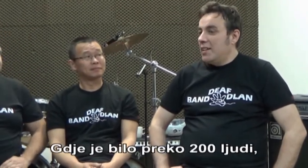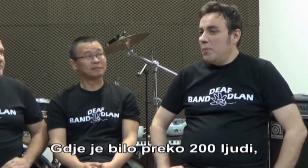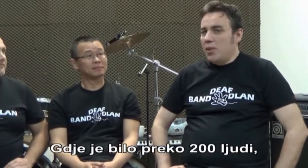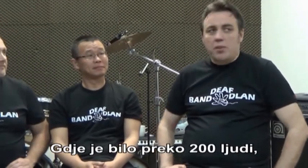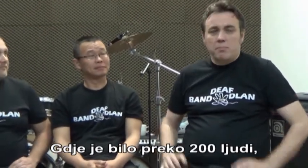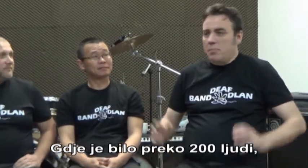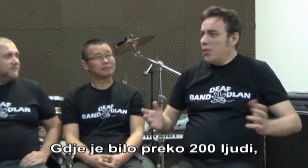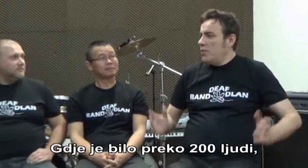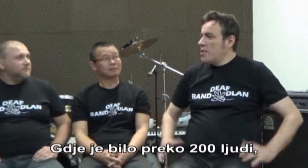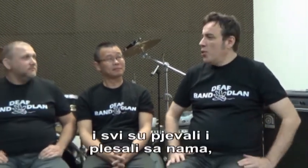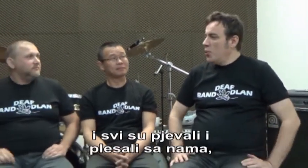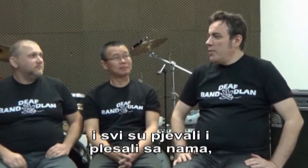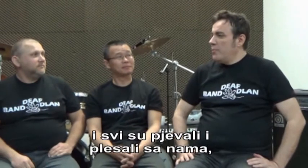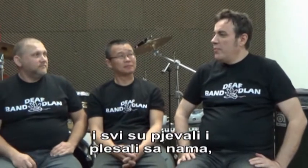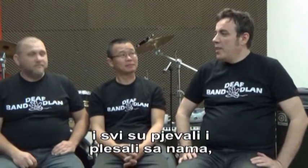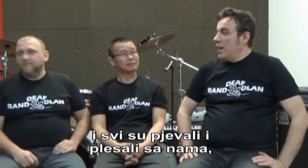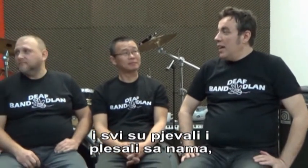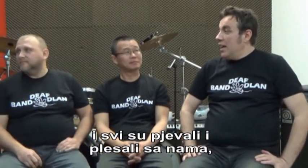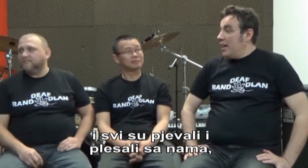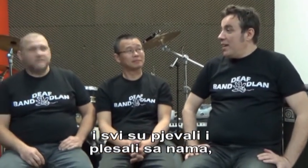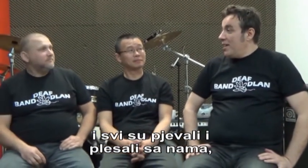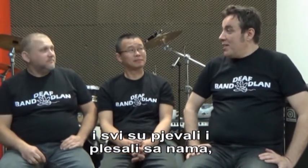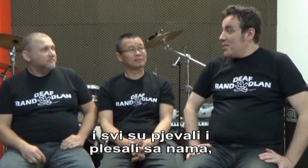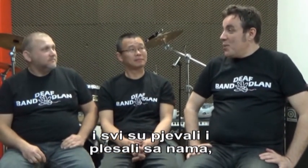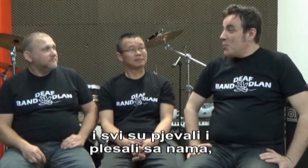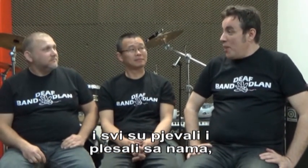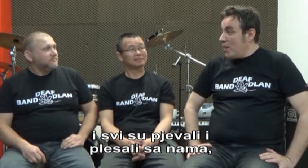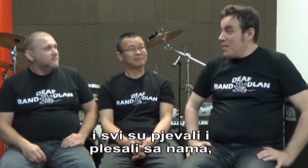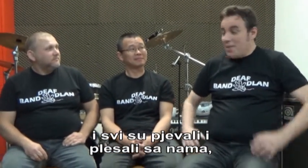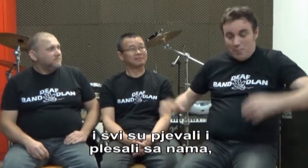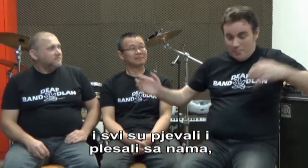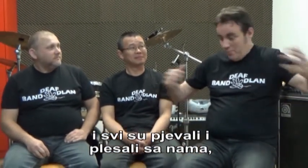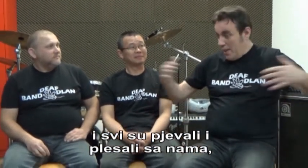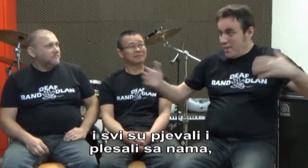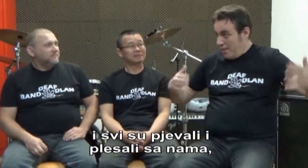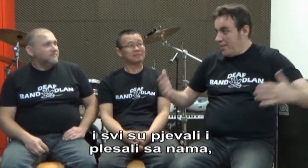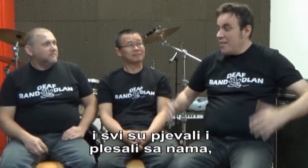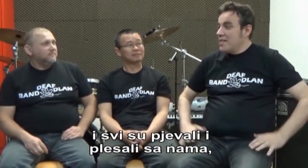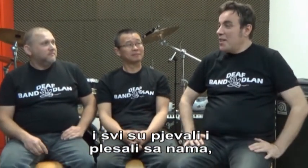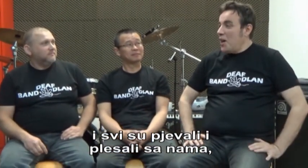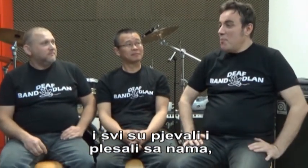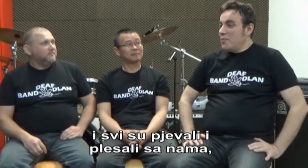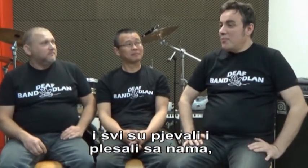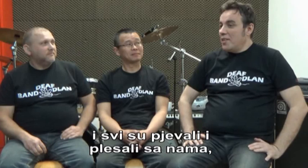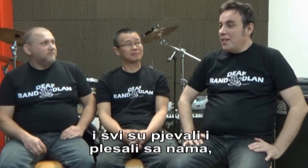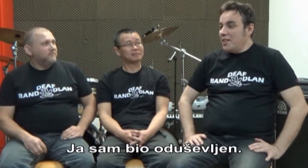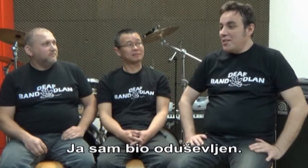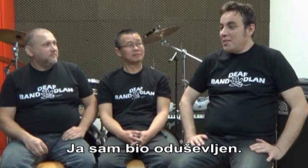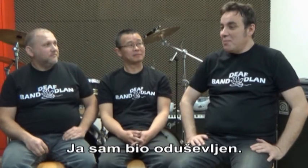bilo preko 200 ljudi. I svi su pjevali i plesali sa nama.